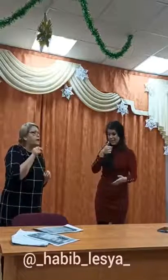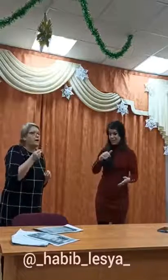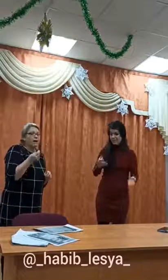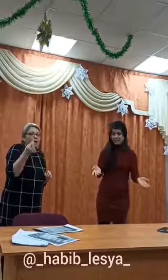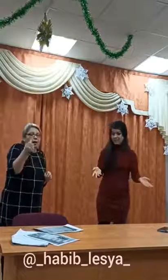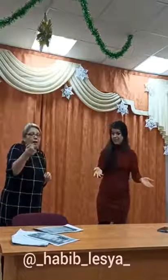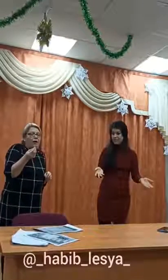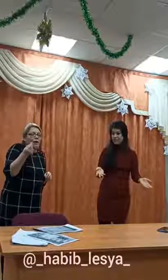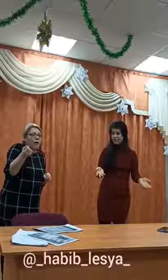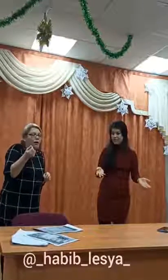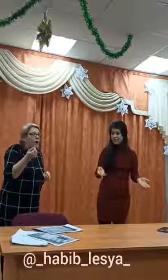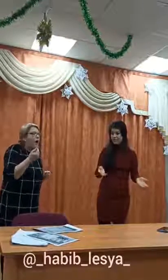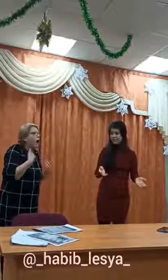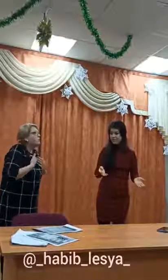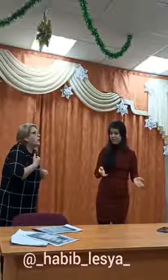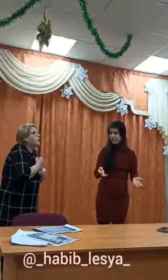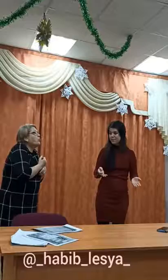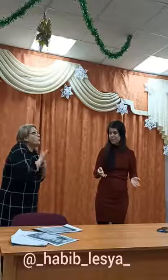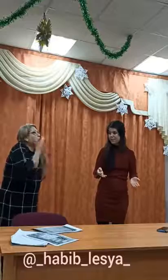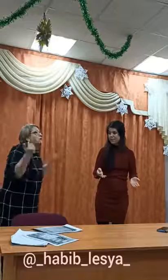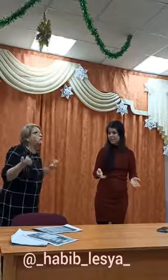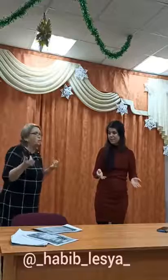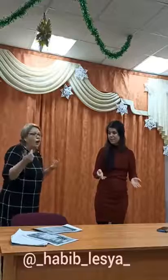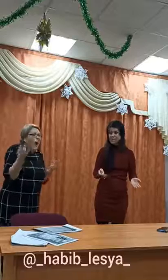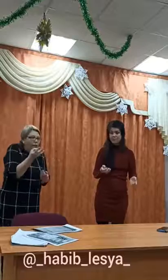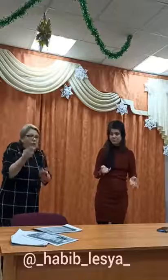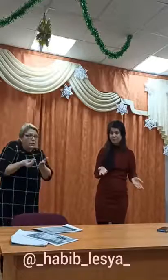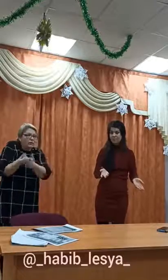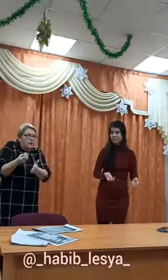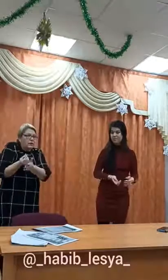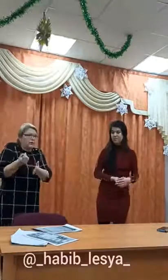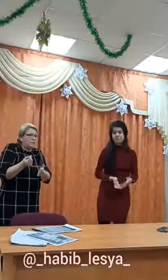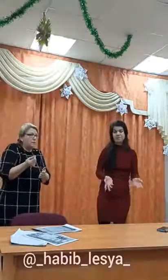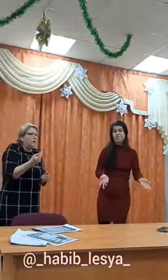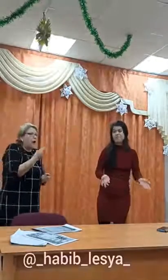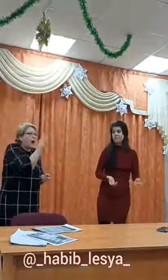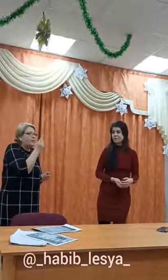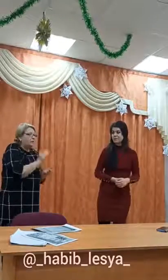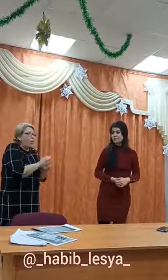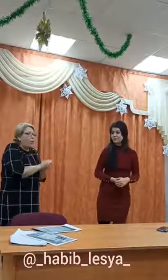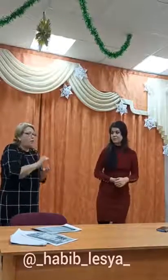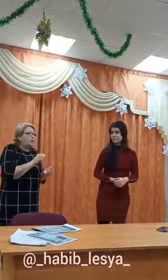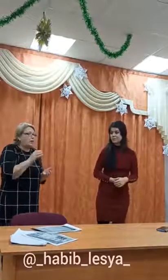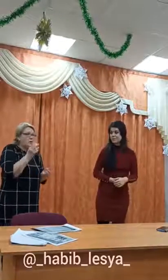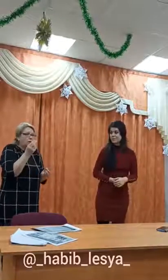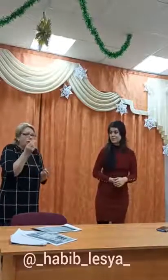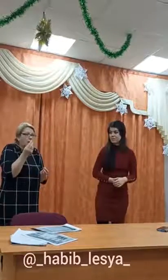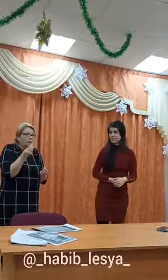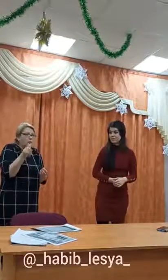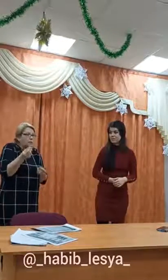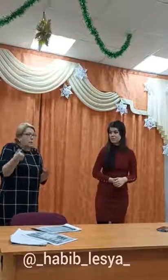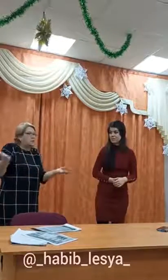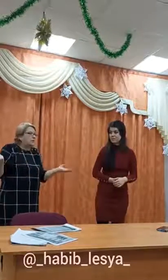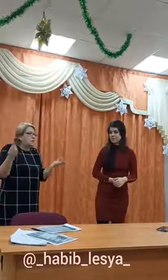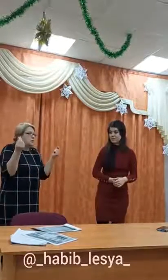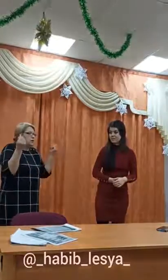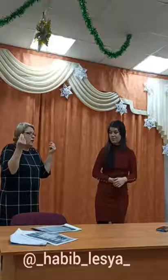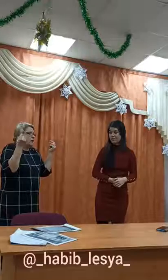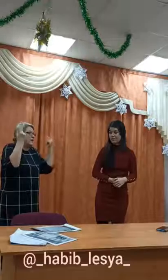Ипотека. А у меня работы нету. А надо платить. Одна квартира не платила деньги.